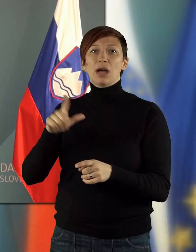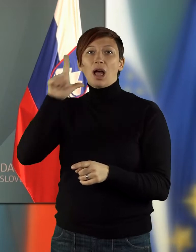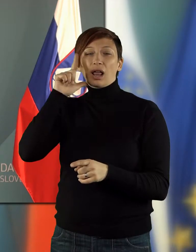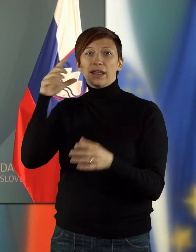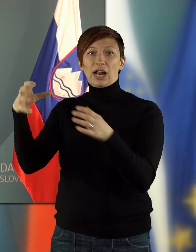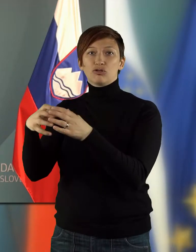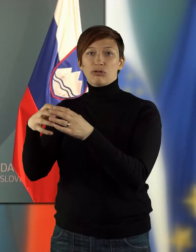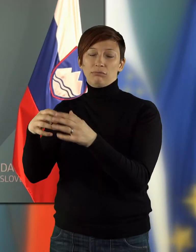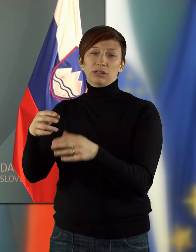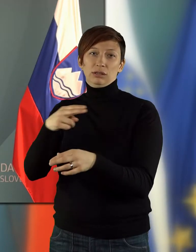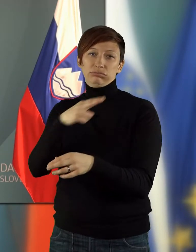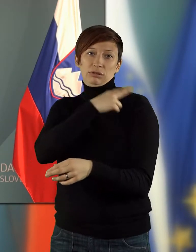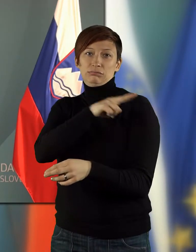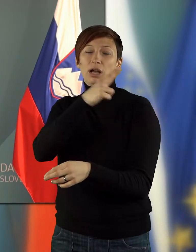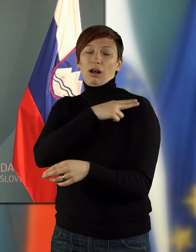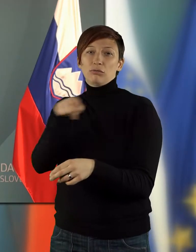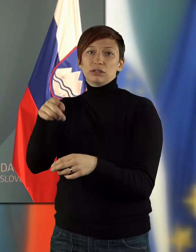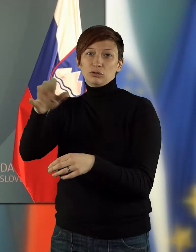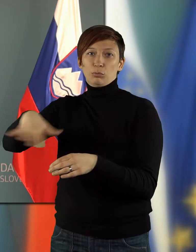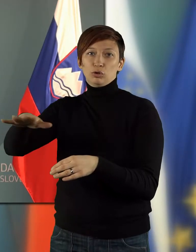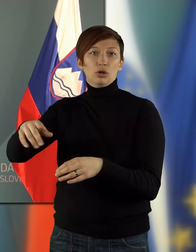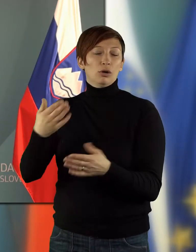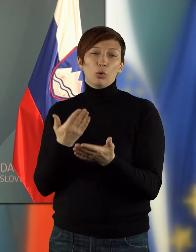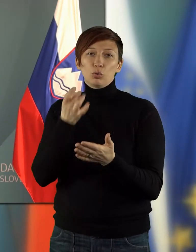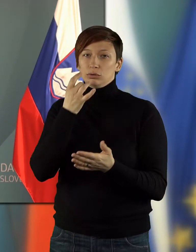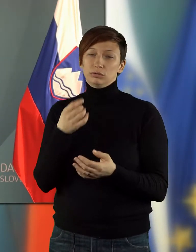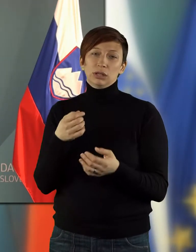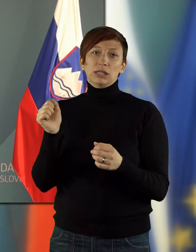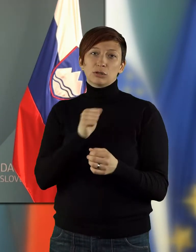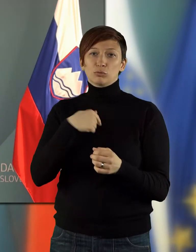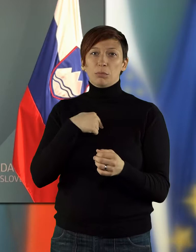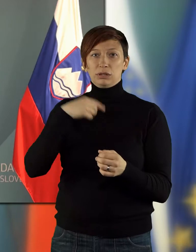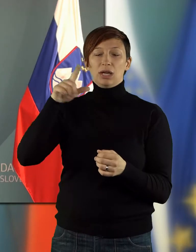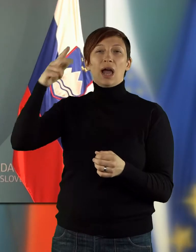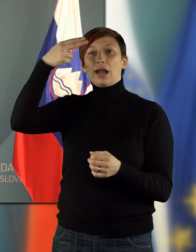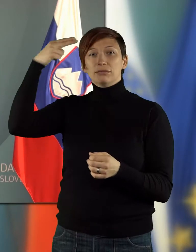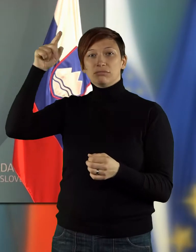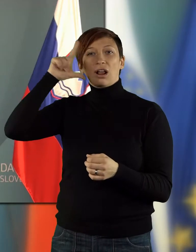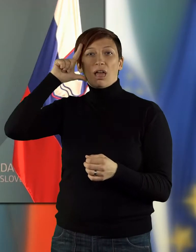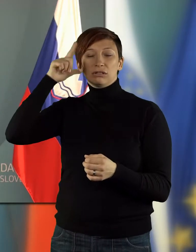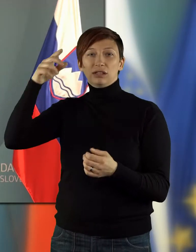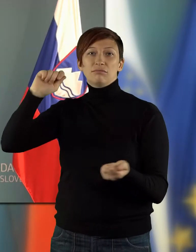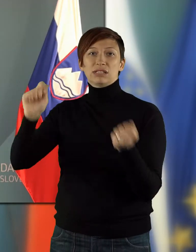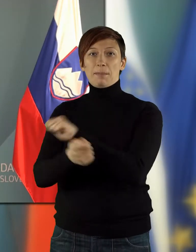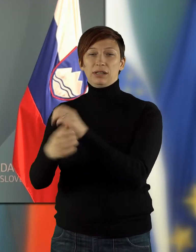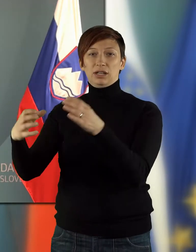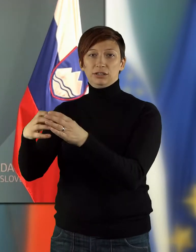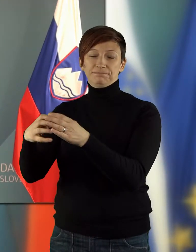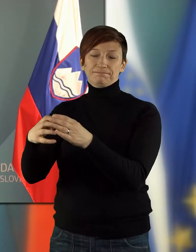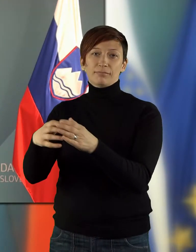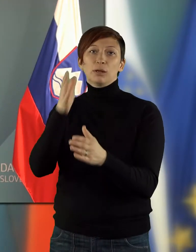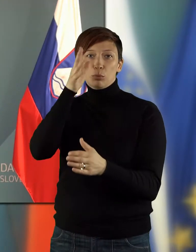sam generalštab, ki je zato neposredno pristojen. Zato je povsem utemeljeno, da smo načelnika generalštaba